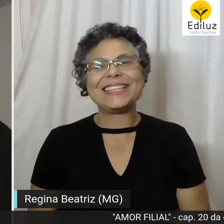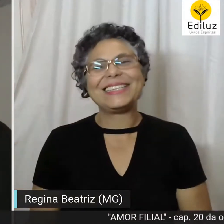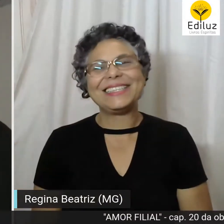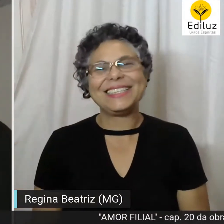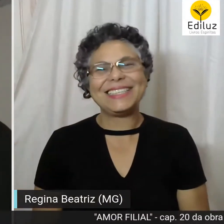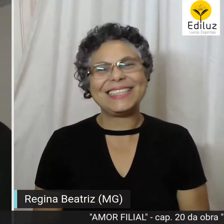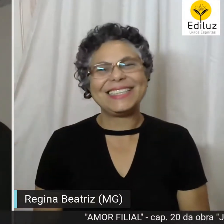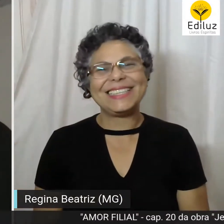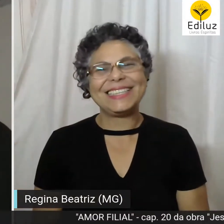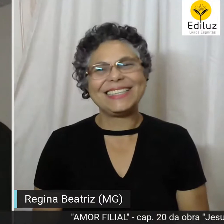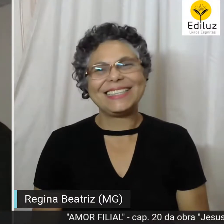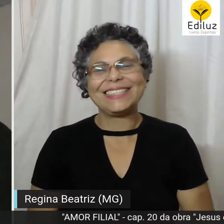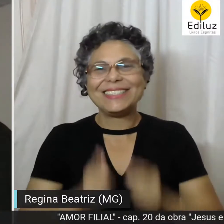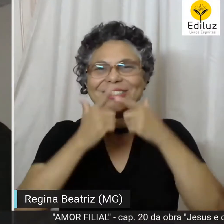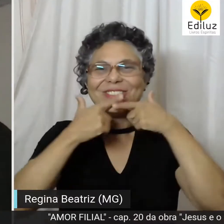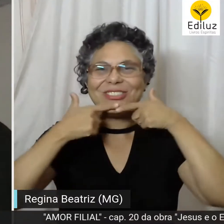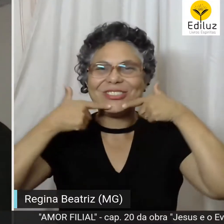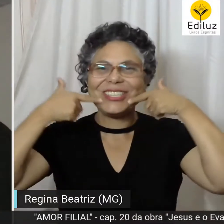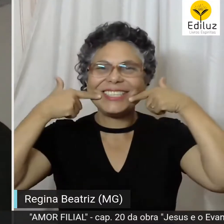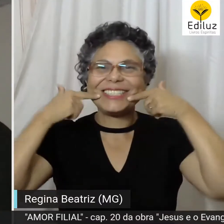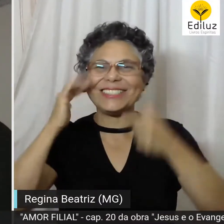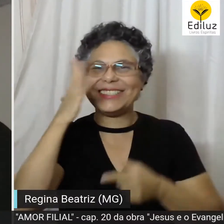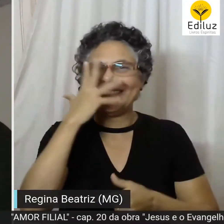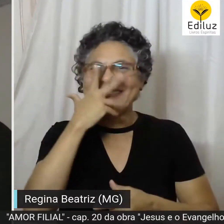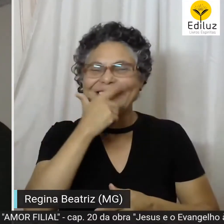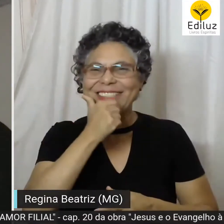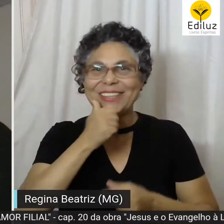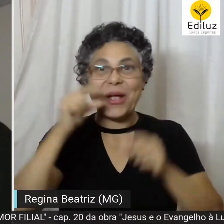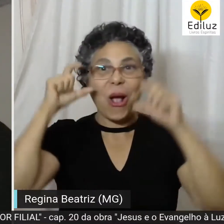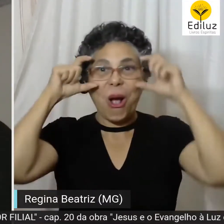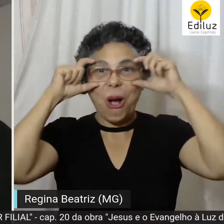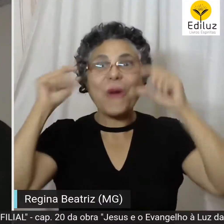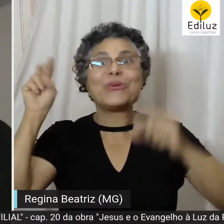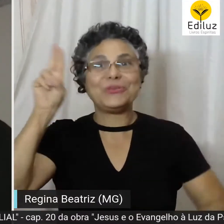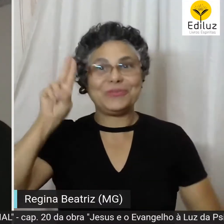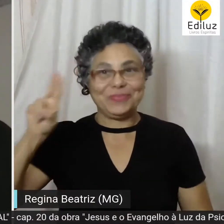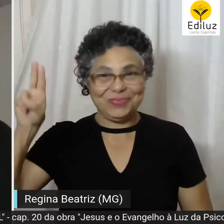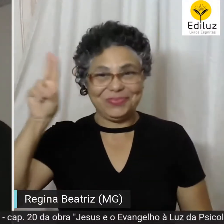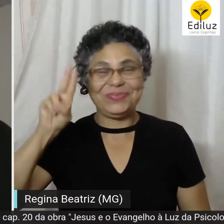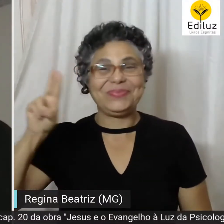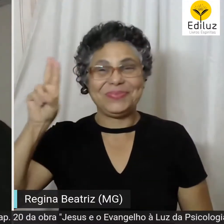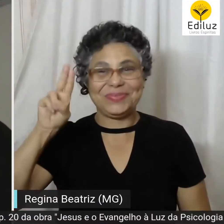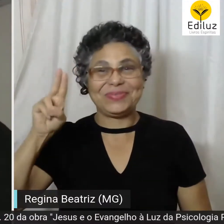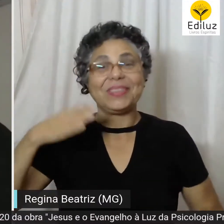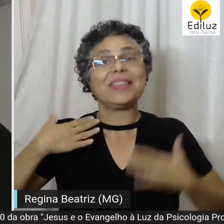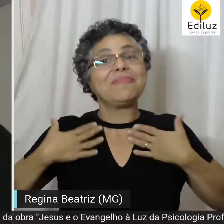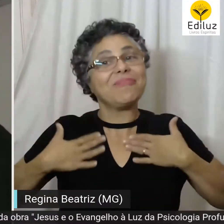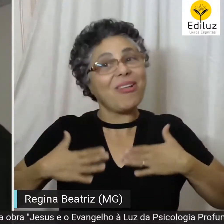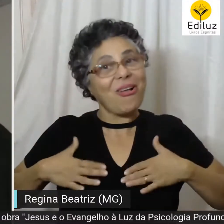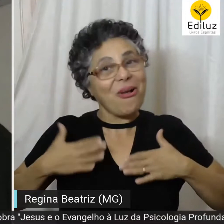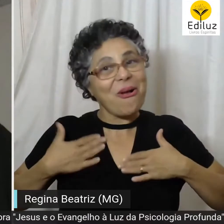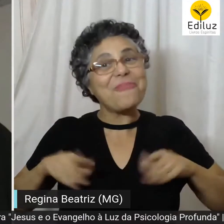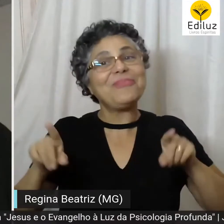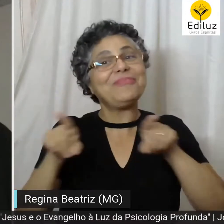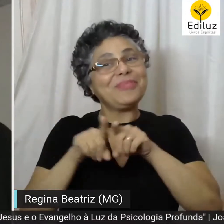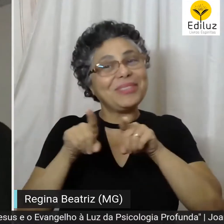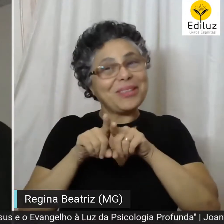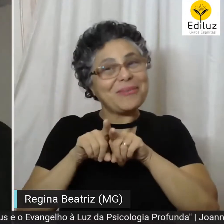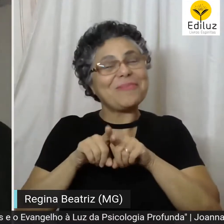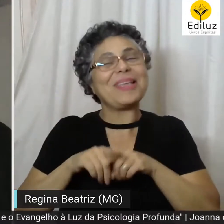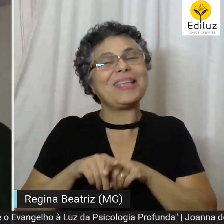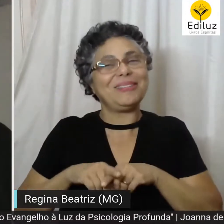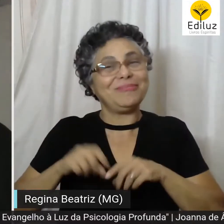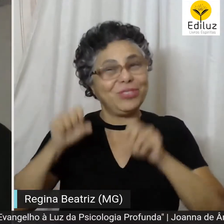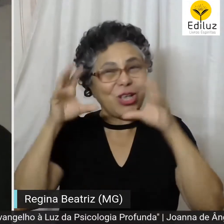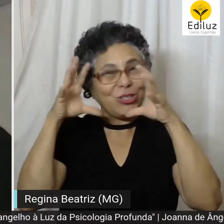Isso, um sorriso bonito, usa óculos, traja também uma blusa de cor